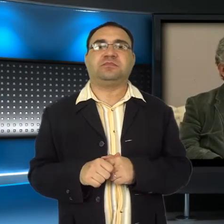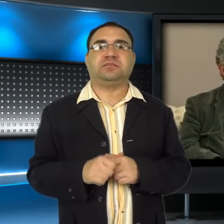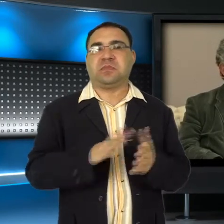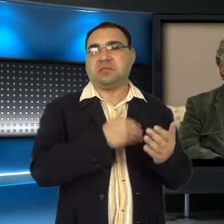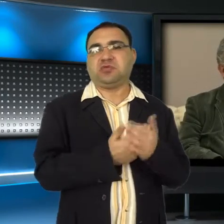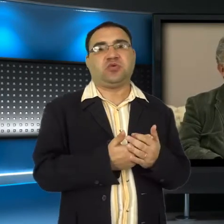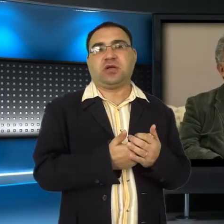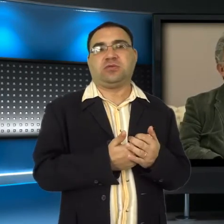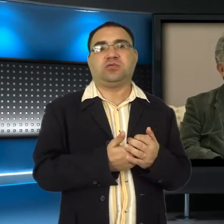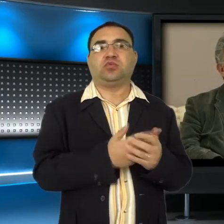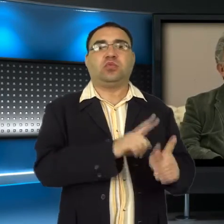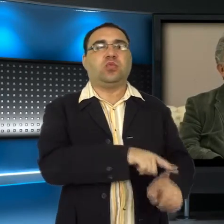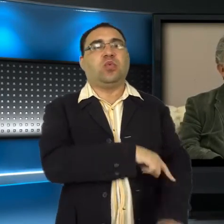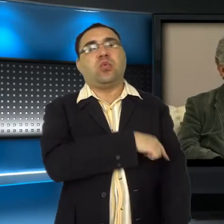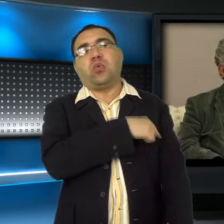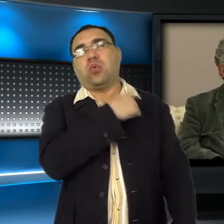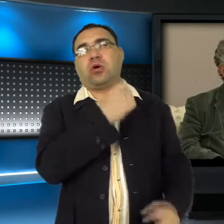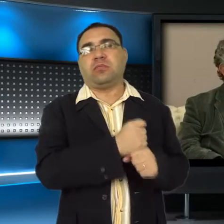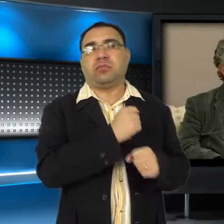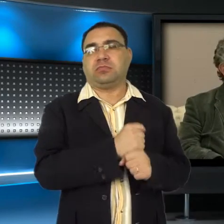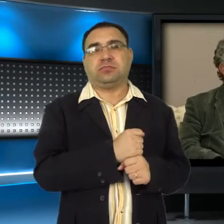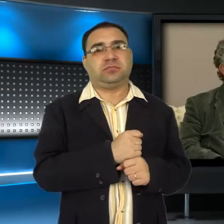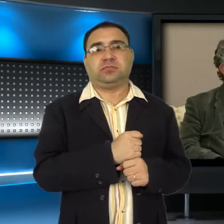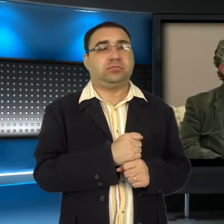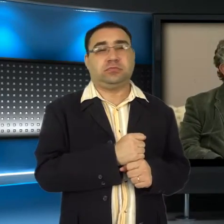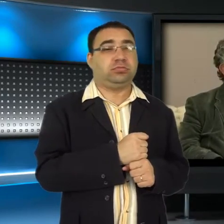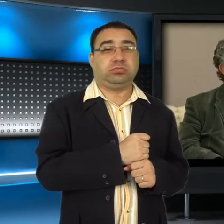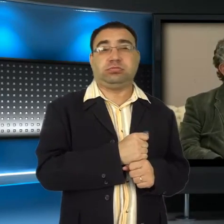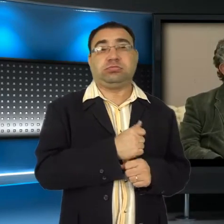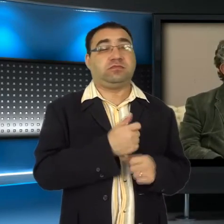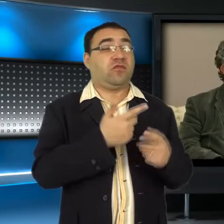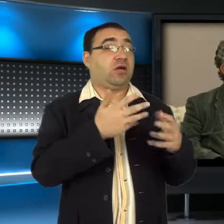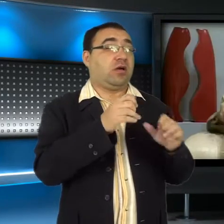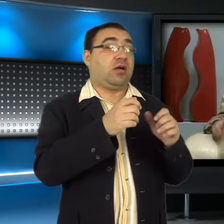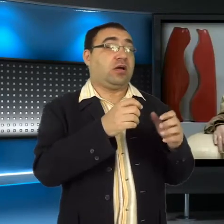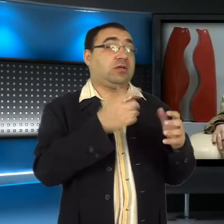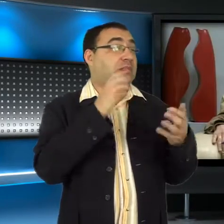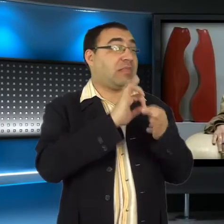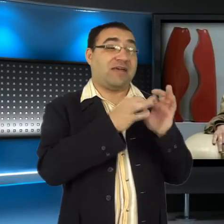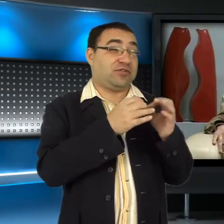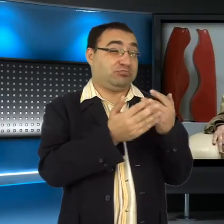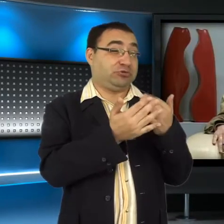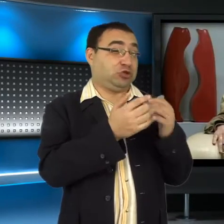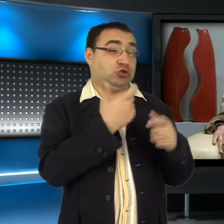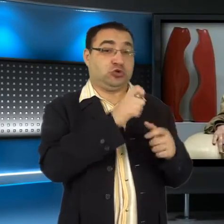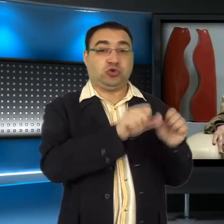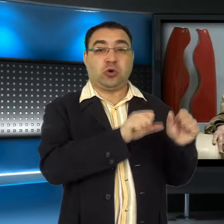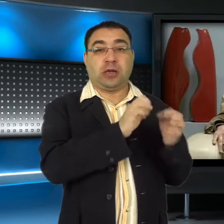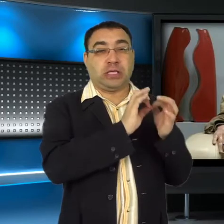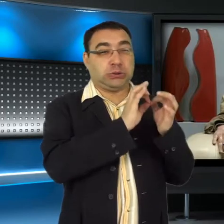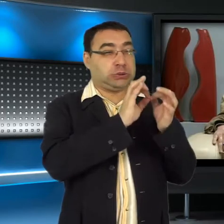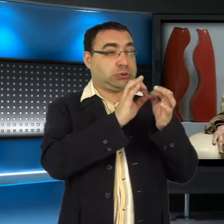nieomal od momentu wytworzenia organizacji, czyli 1901 roku. Czyli są organizacje stuletnie, takie coś w ogóle